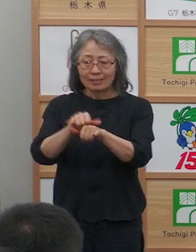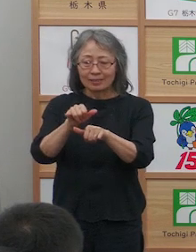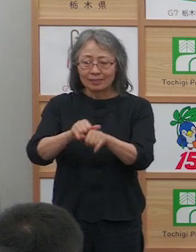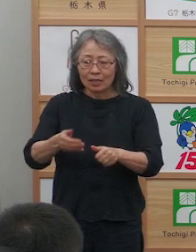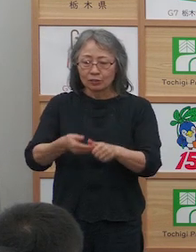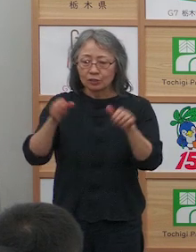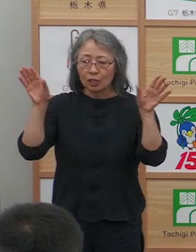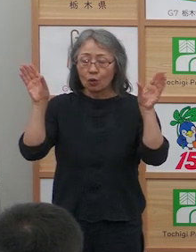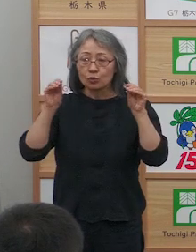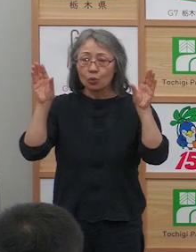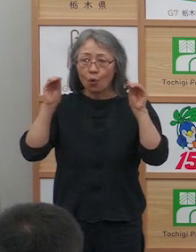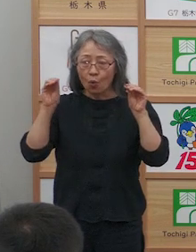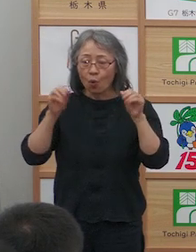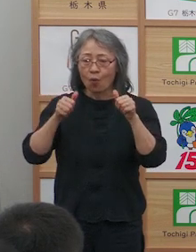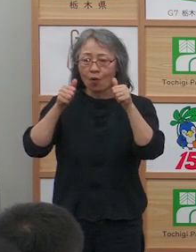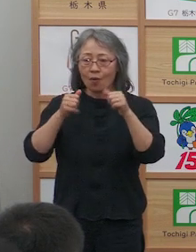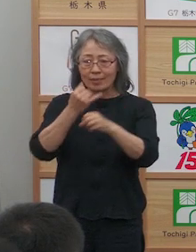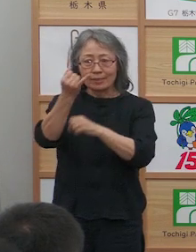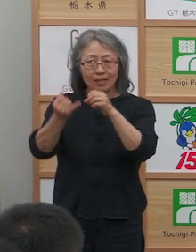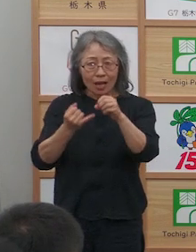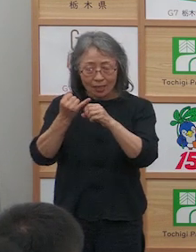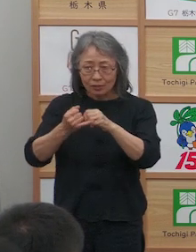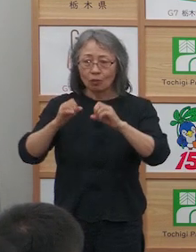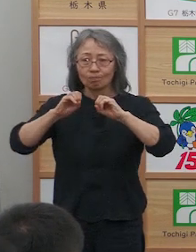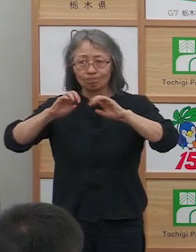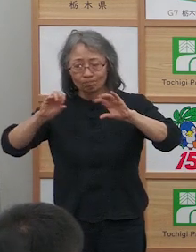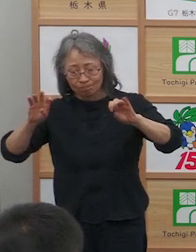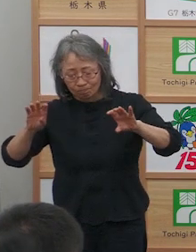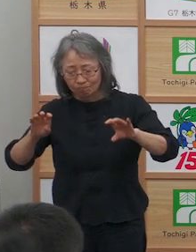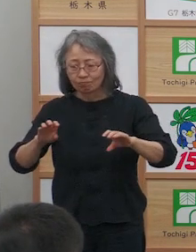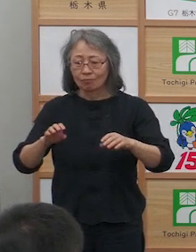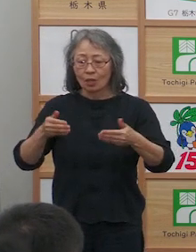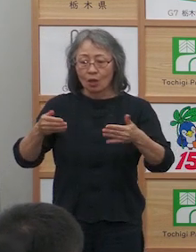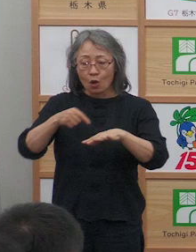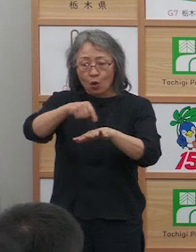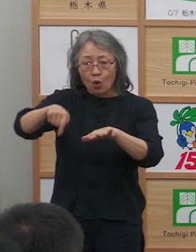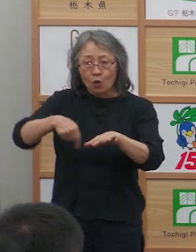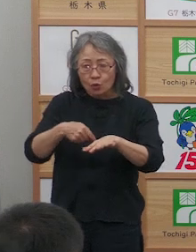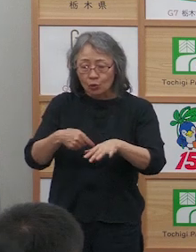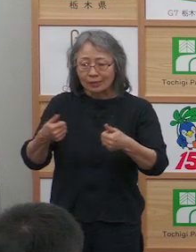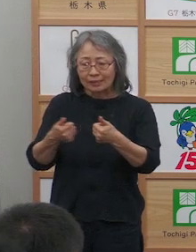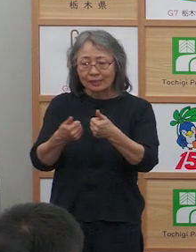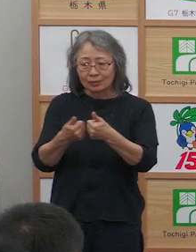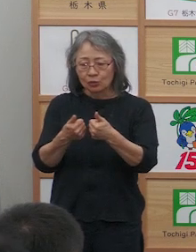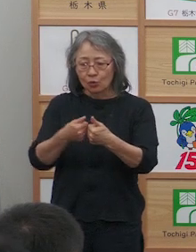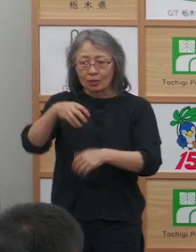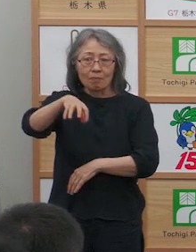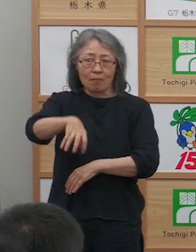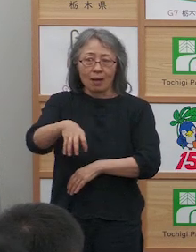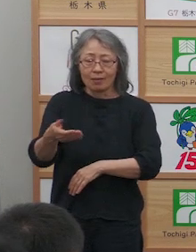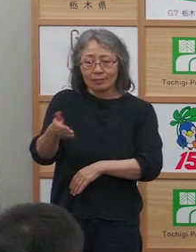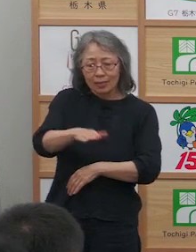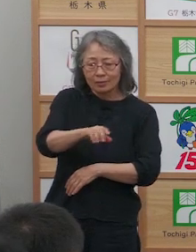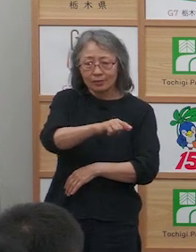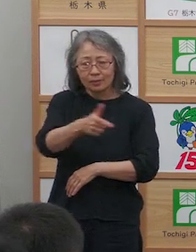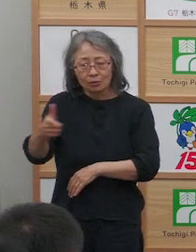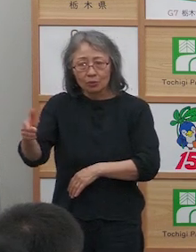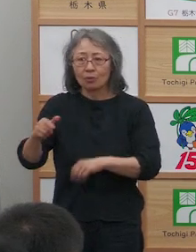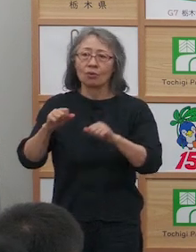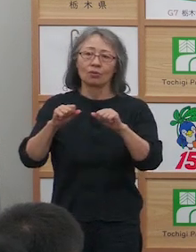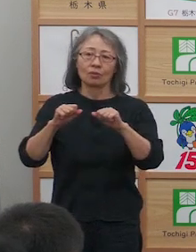発信するウェブサイトの公開や栃木ジョブモールへの専門相談窓口の設置など各種取り組